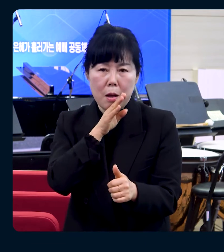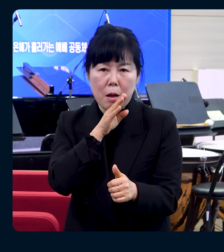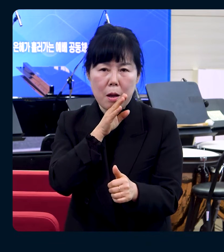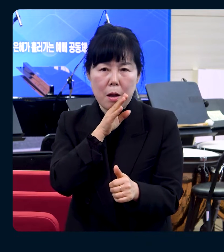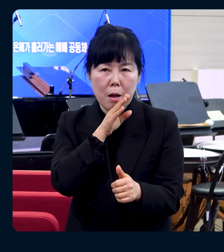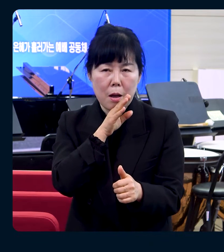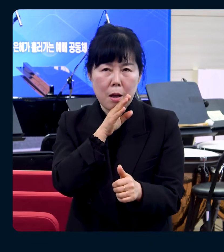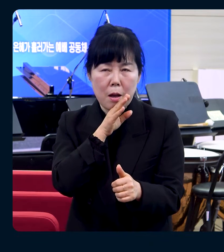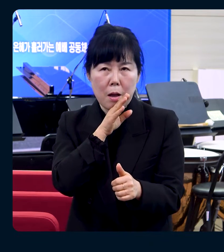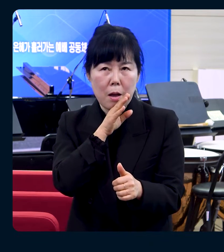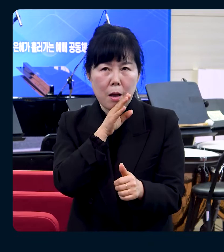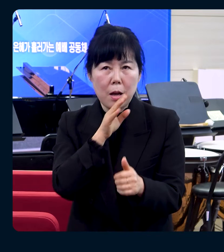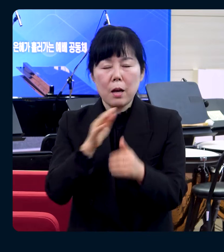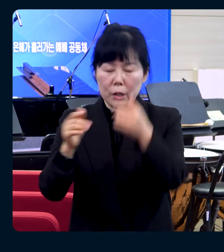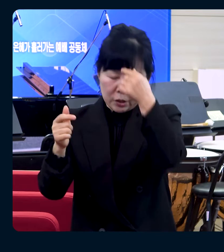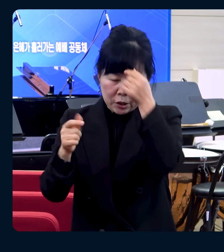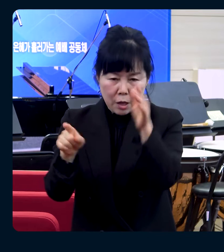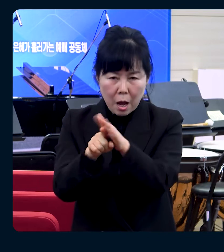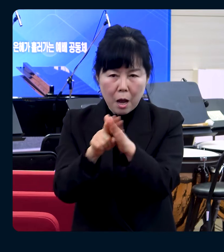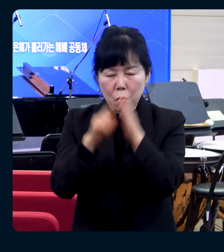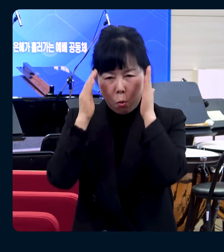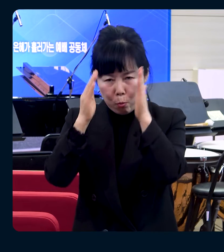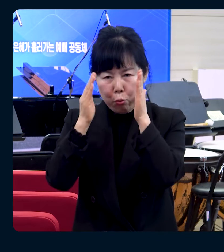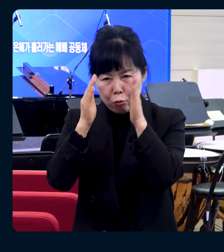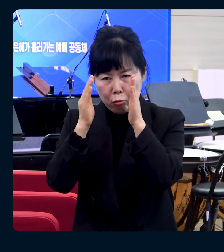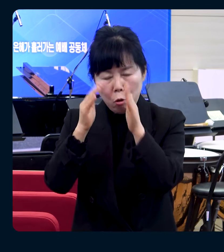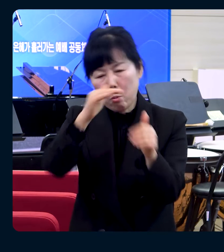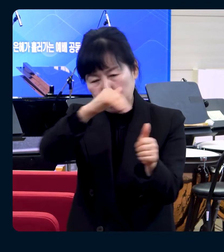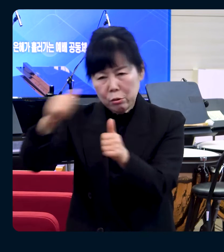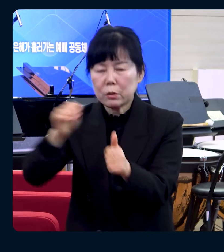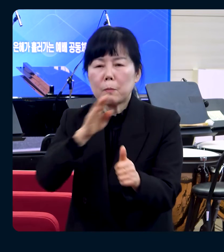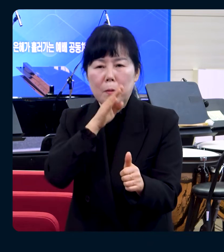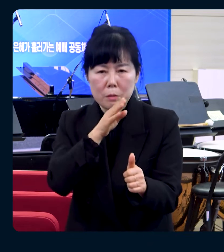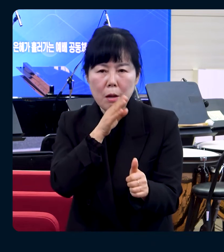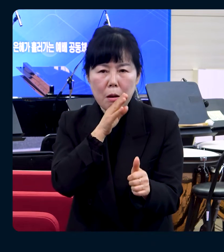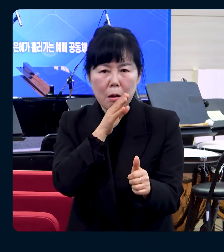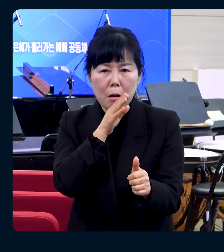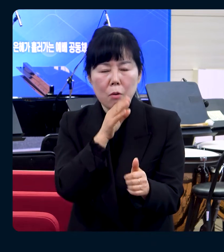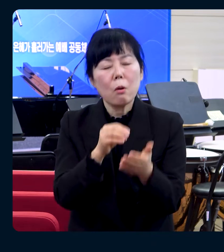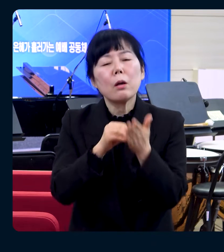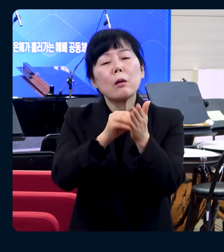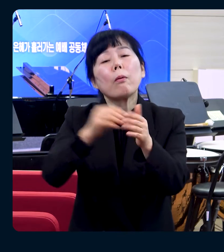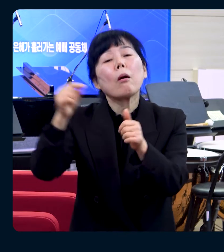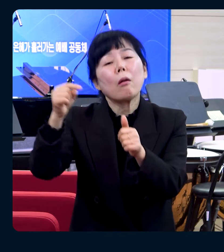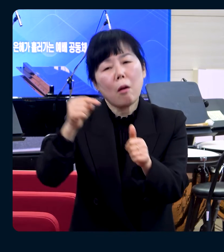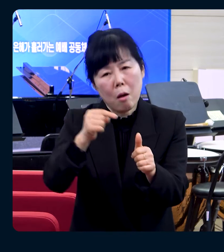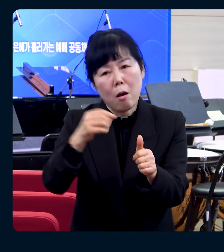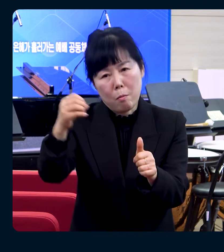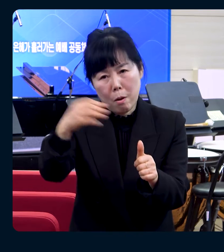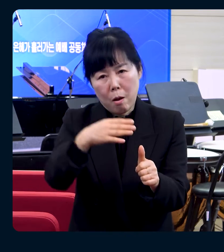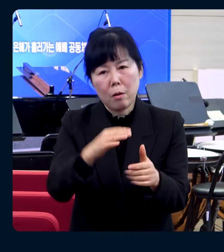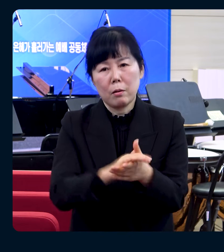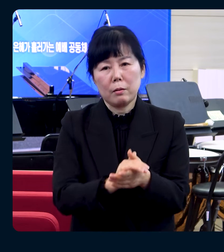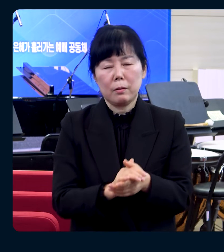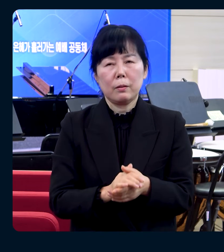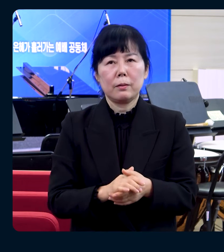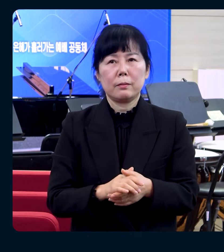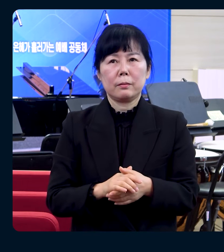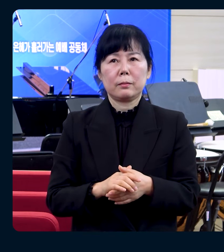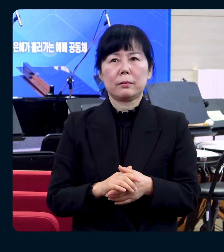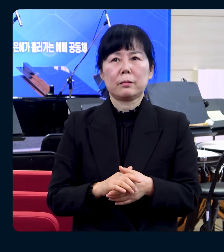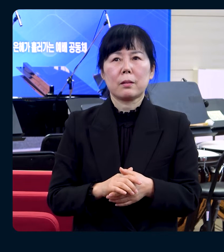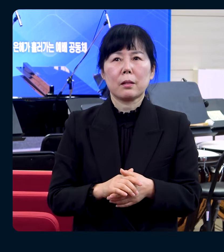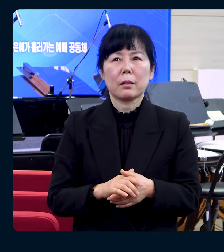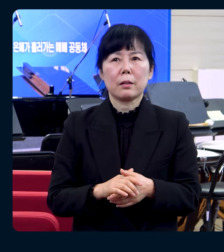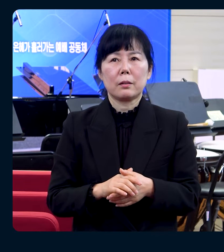부르셨다. 그러니까 신학교로 가는 것이 맞다. 약속하셨다. 그러면서 신학교를 가라고 딱 확인을 해 주시는